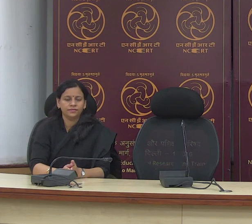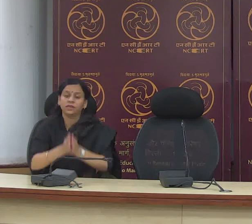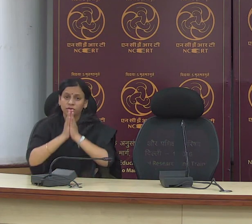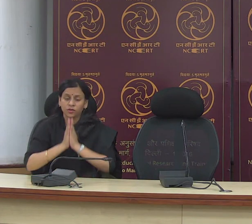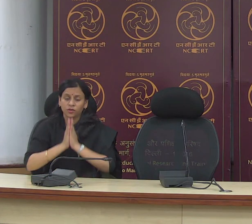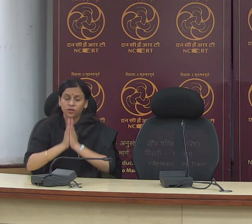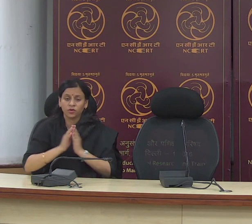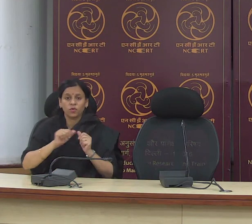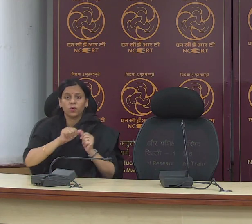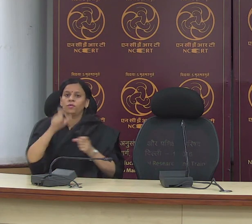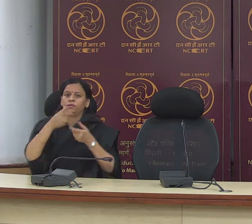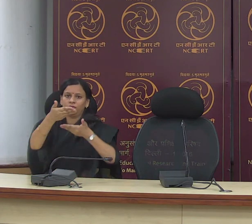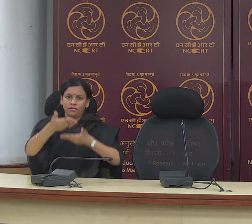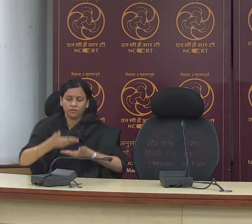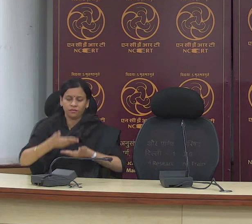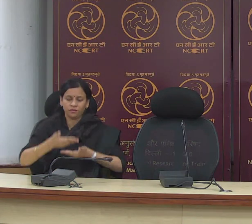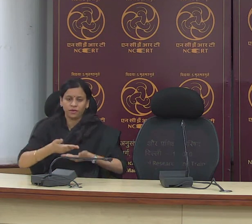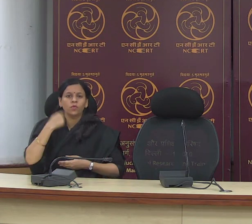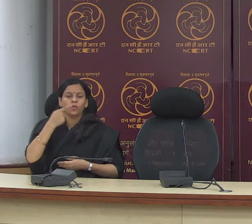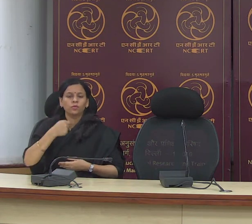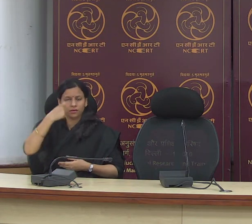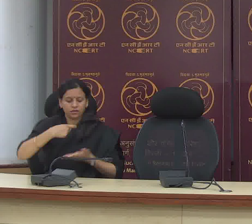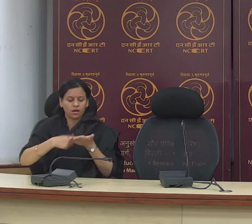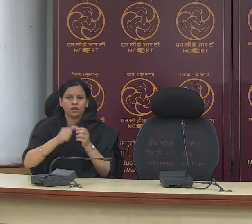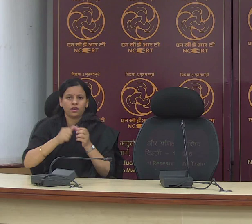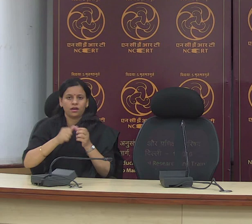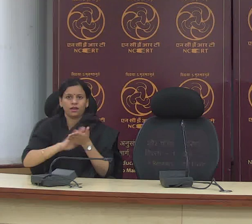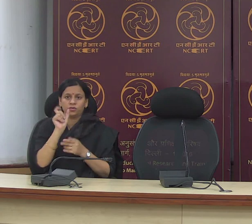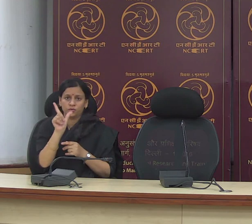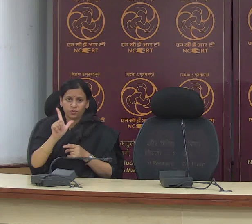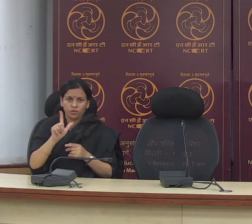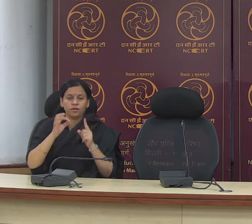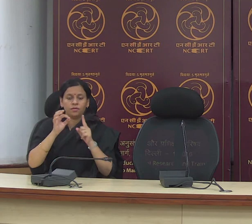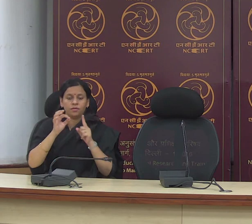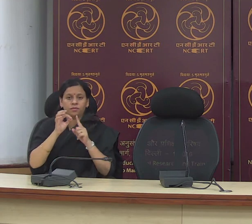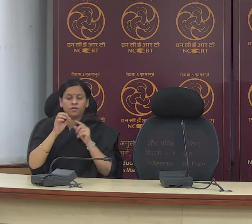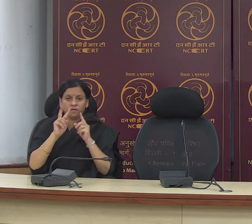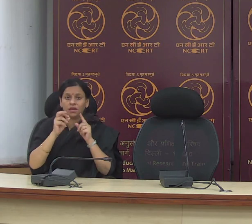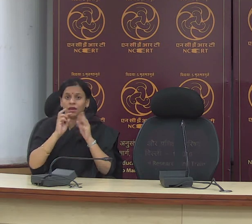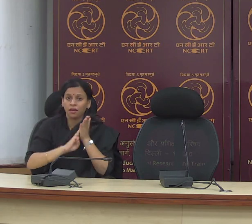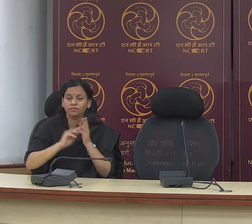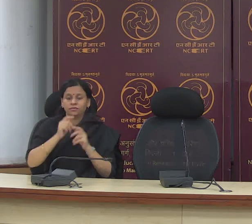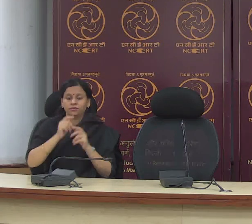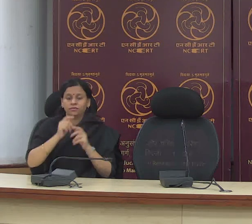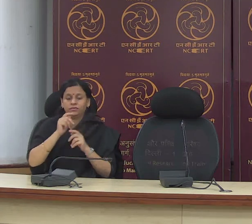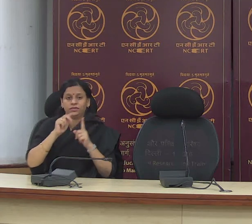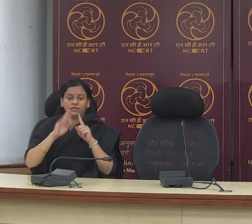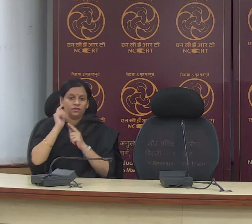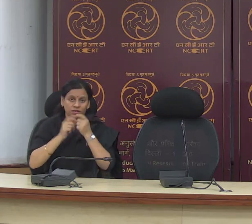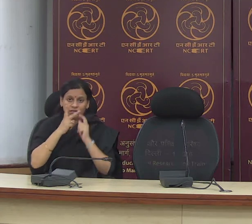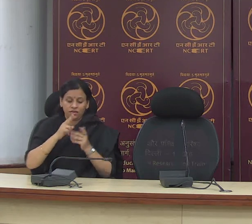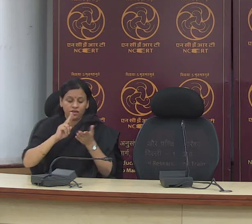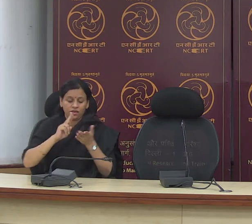नमस्कार, आप सभी का स्वागत है। मैं हूं राहुल और आप देख रहे हैं पीएम ई विद्या चैनल्स। आप सभी के लिए हम लेकर आए हैं आज